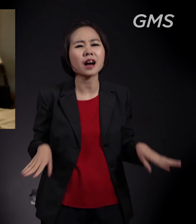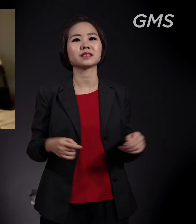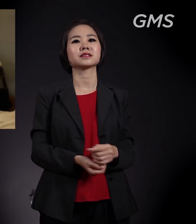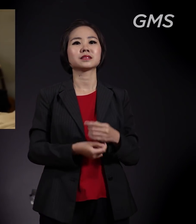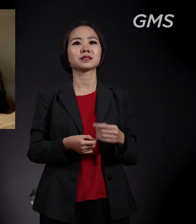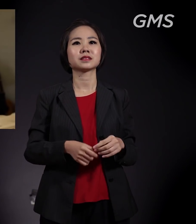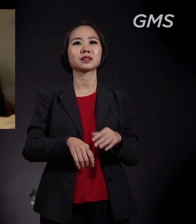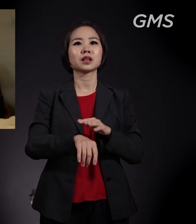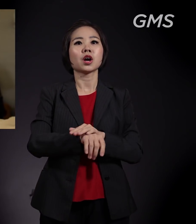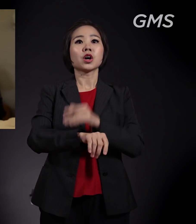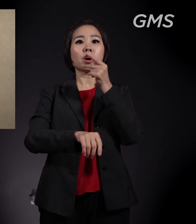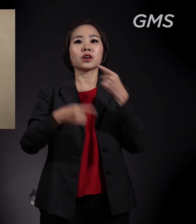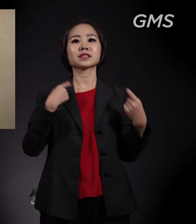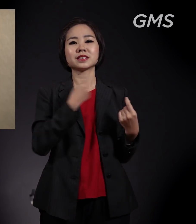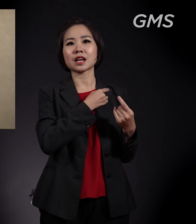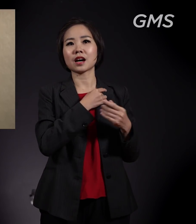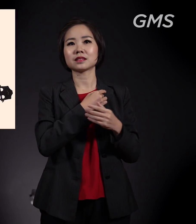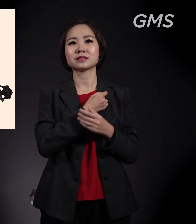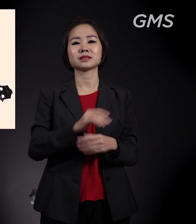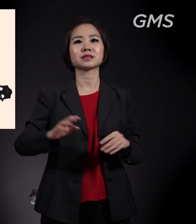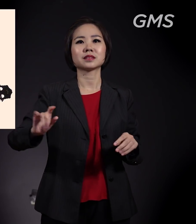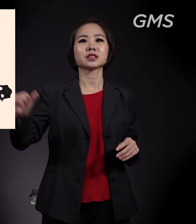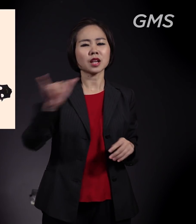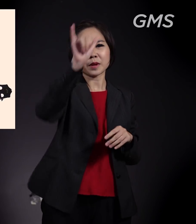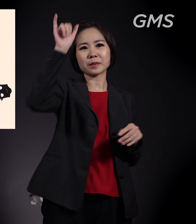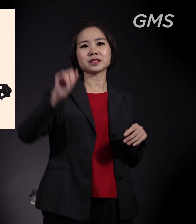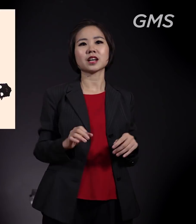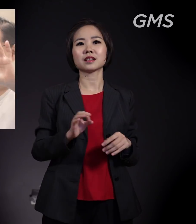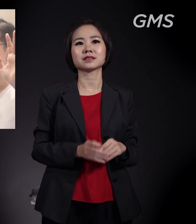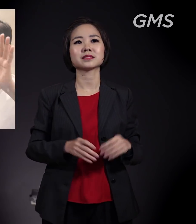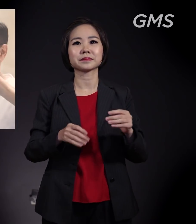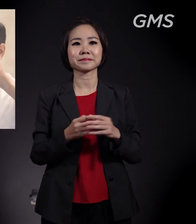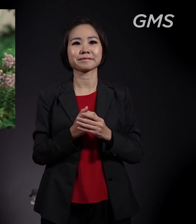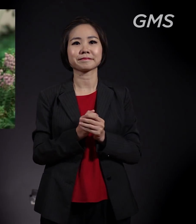semakin rohani kita tidak boleh dibatasi.